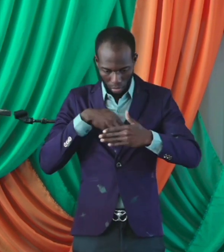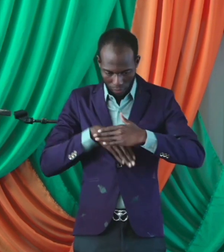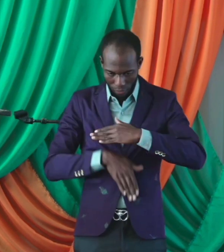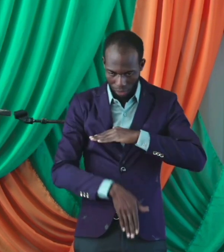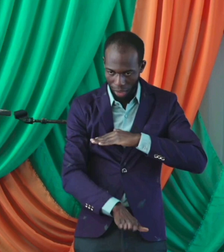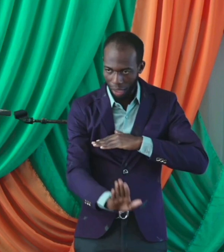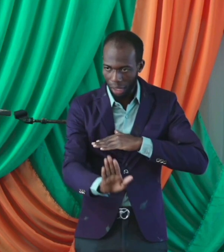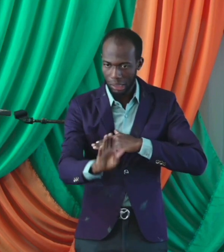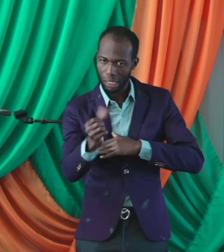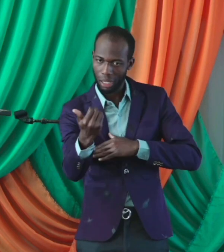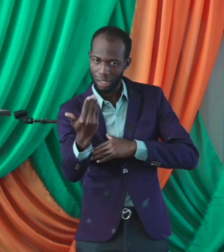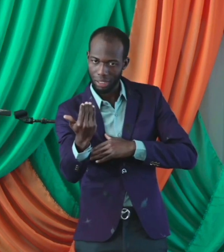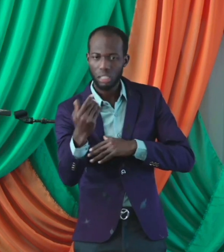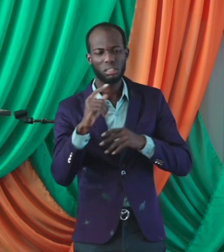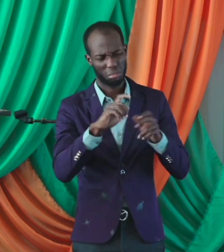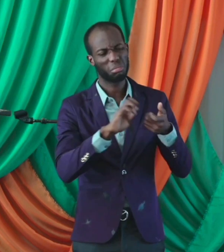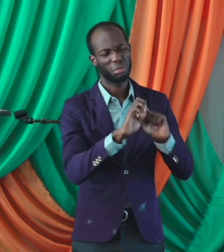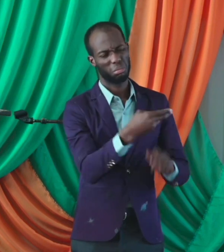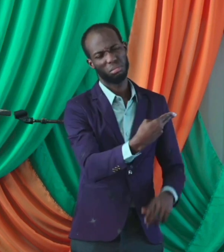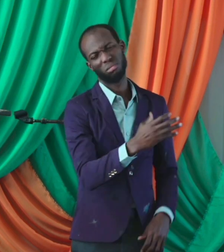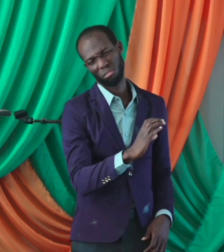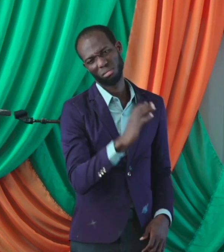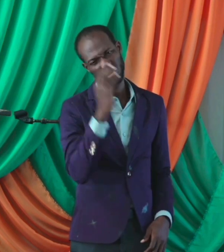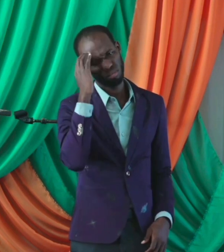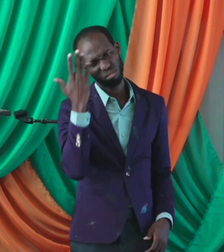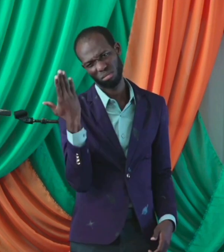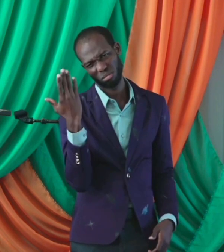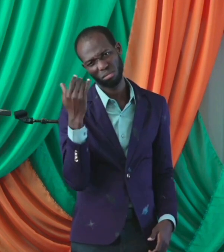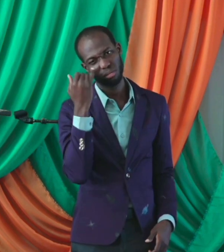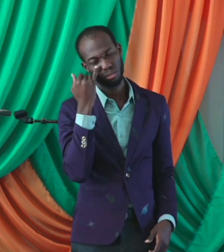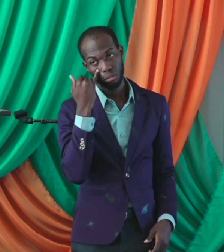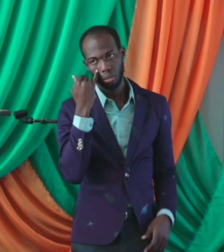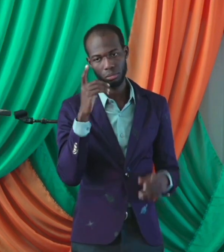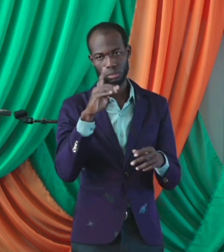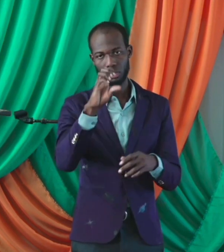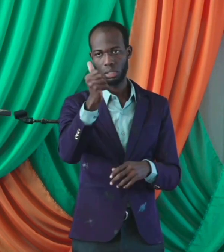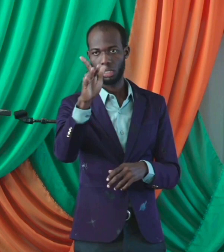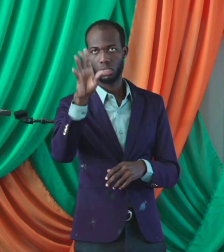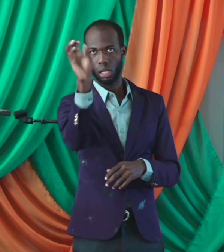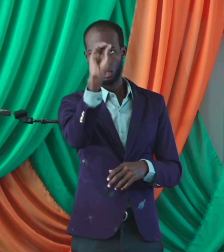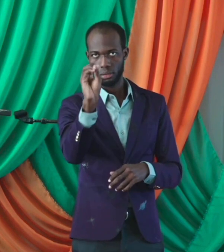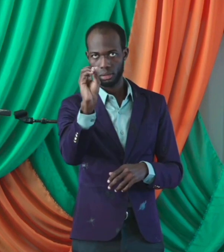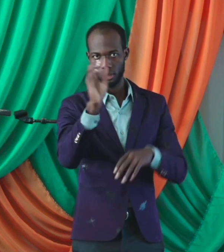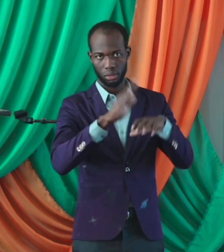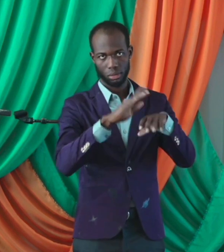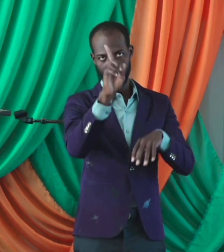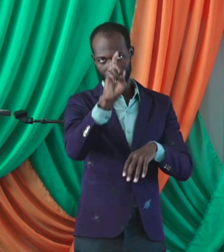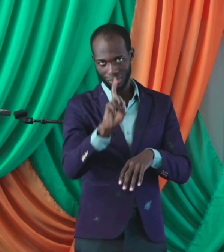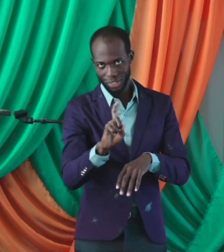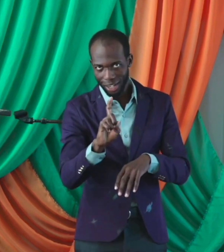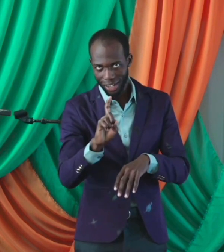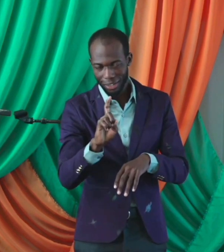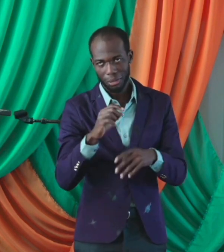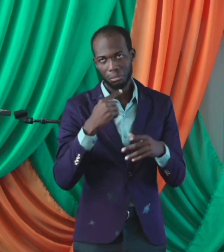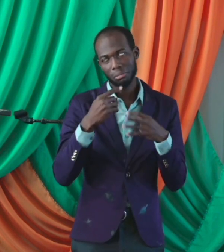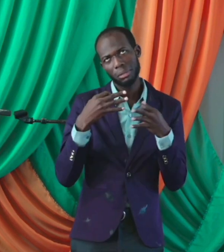il y a 15 là-dedans qui sont handicapés. Donc, si m'applique 15 sous 100 à 8 milliards là,